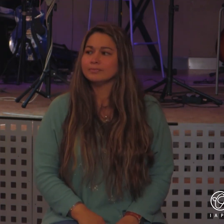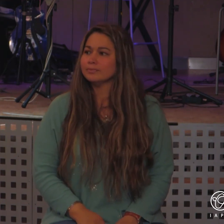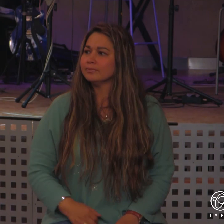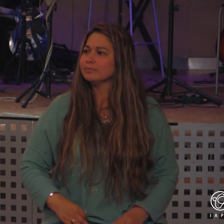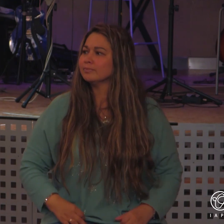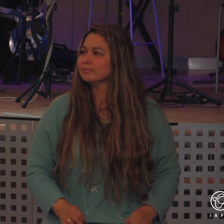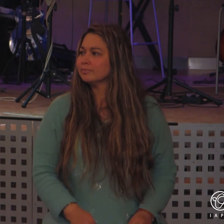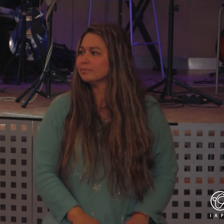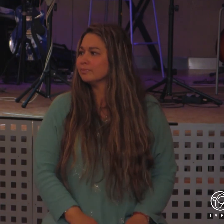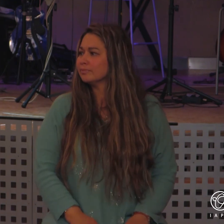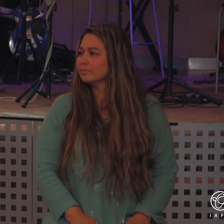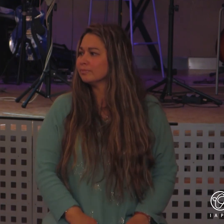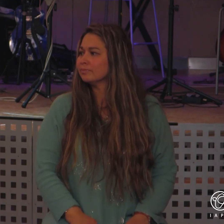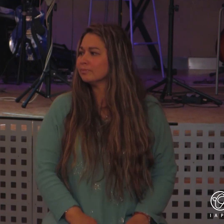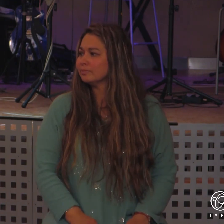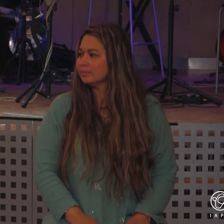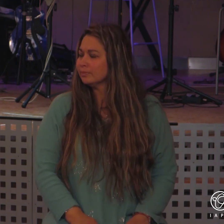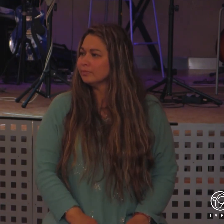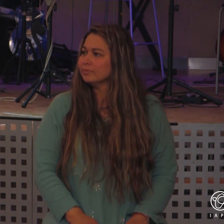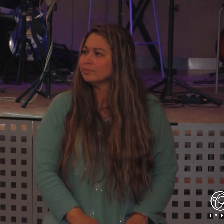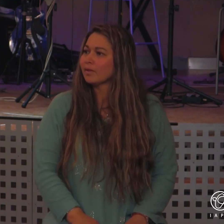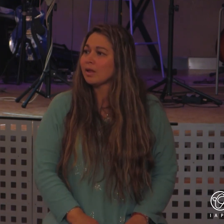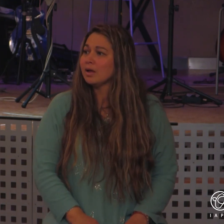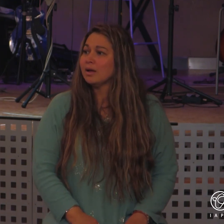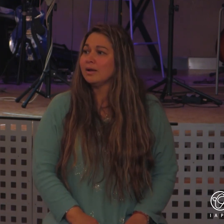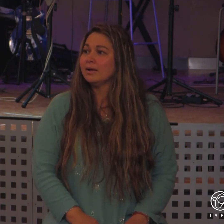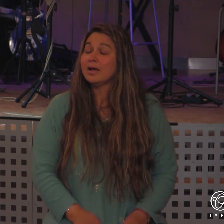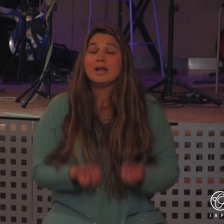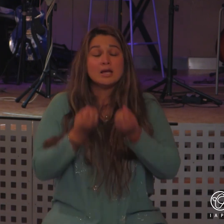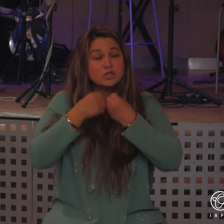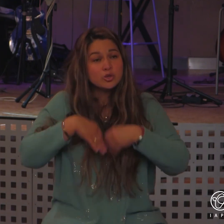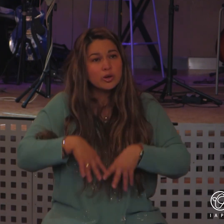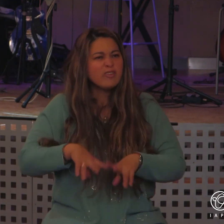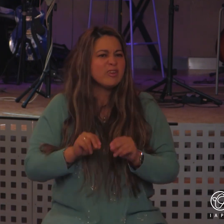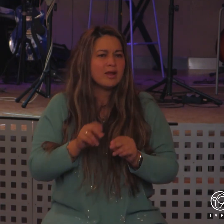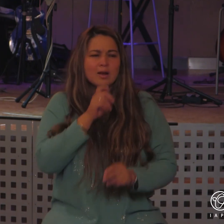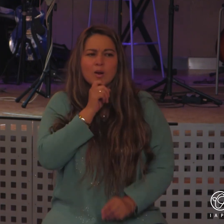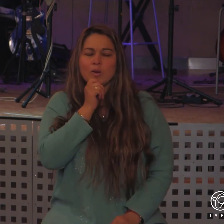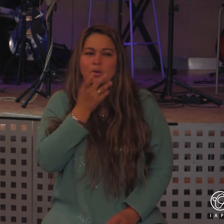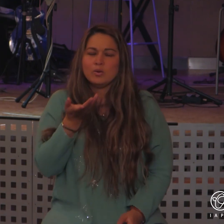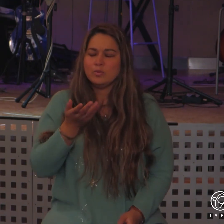filisteos. Pero siguió juzgando. Y mira cómo acaba la película.